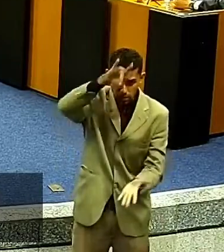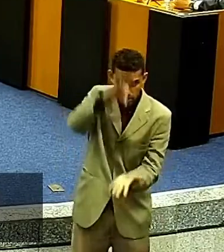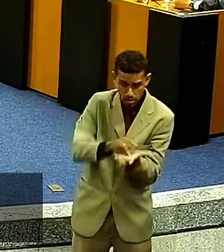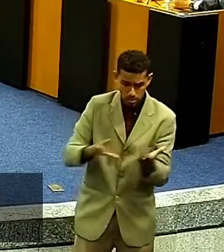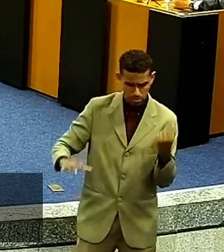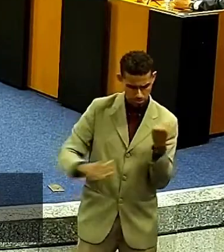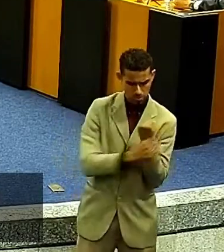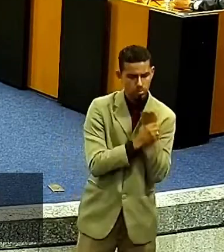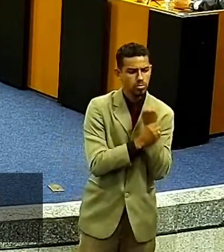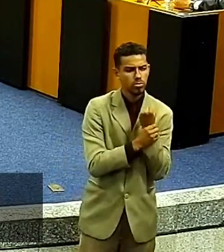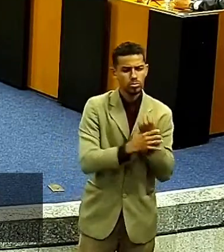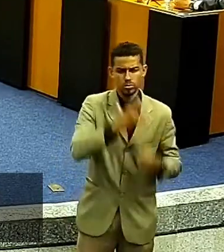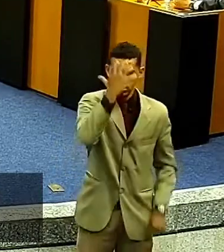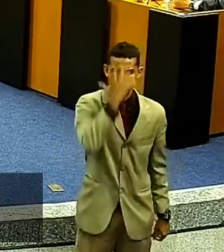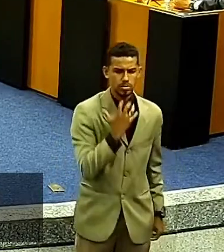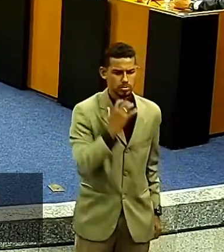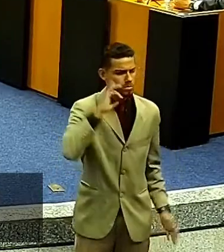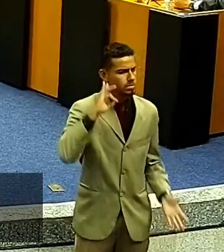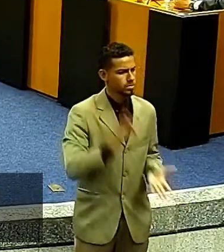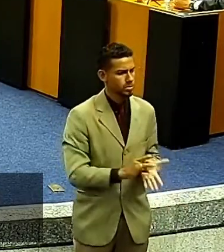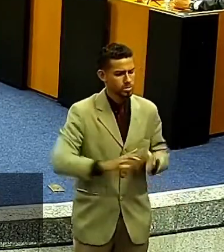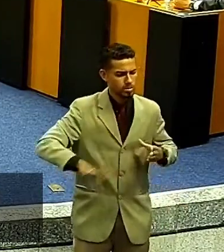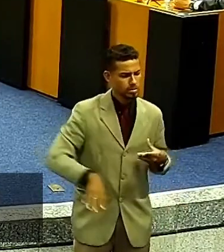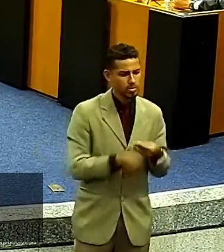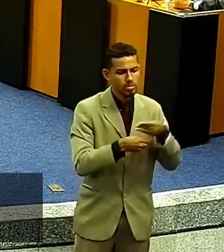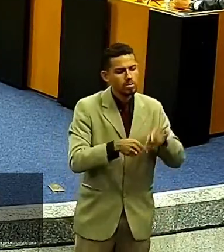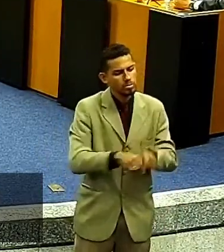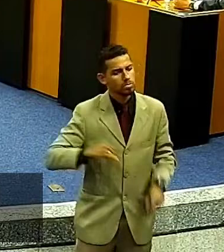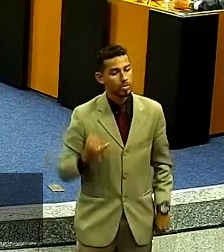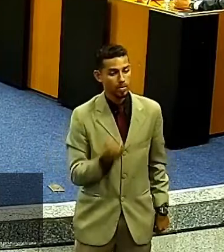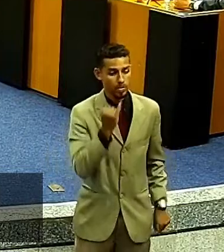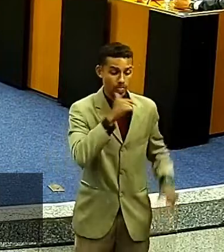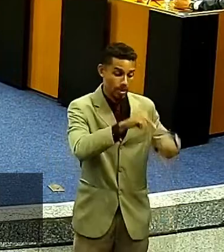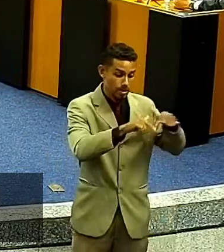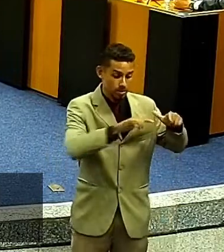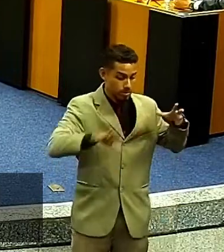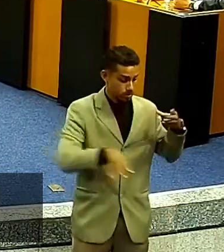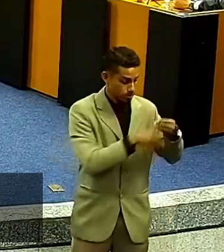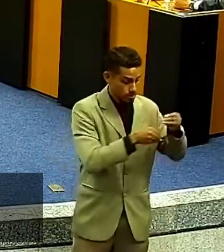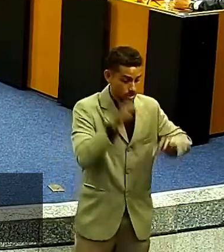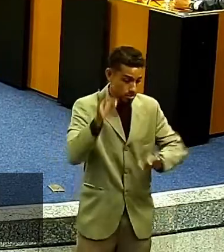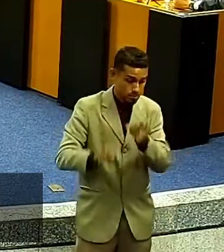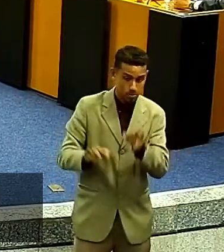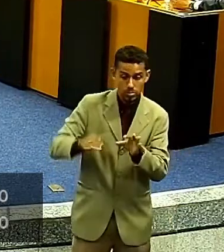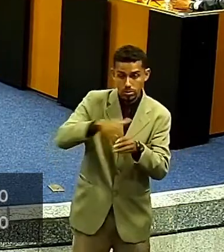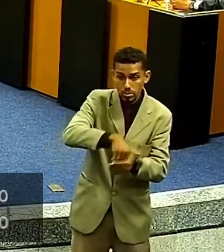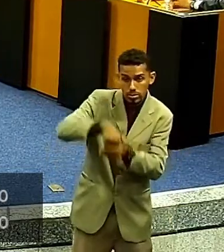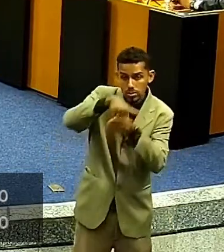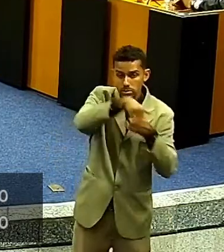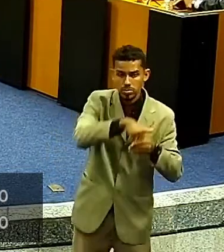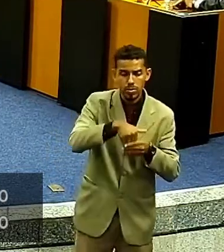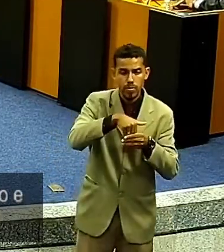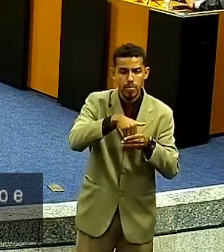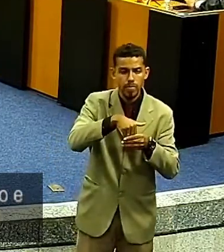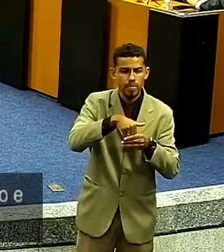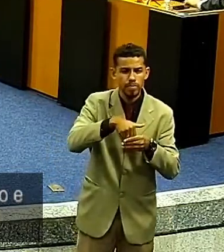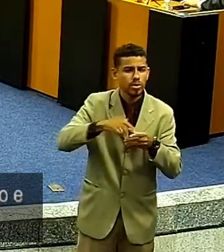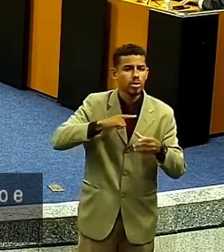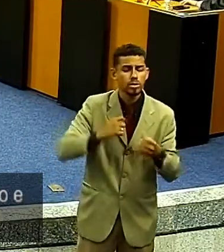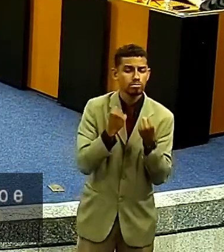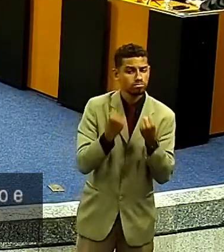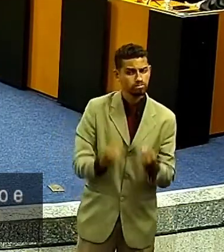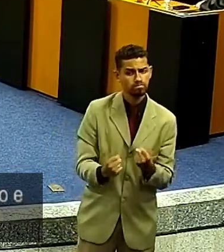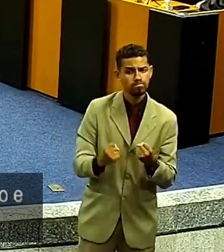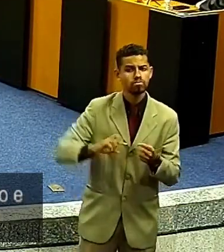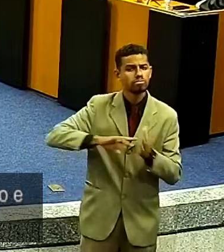seguro e célere reforçando a excelência do trabalho realizado pela justiça eleitoral que tem o peso